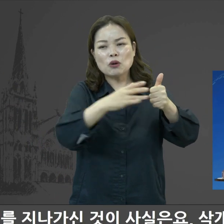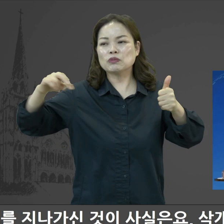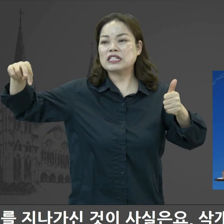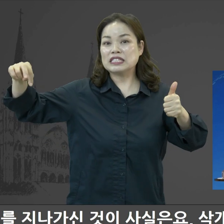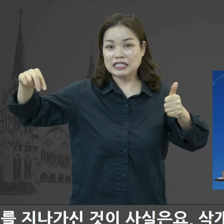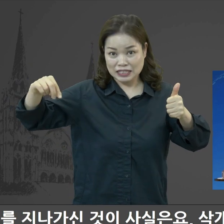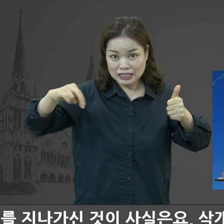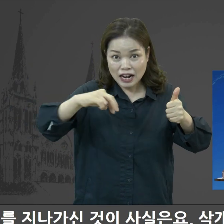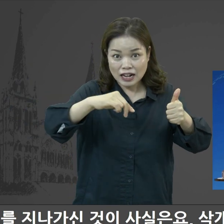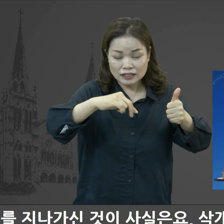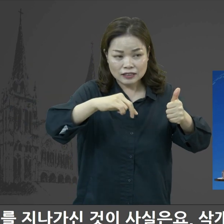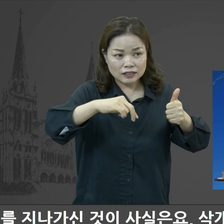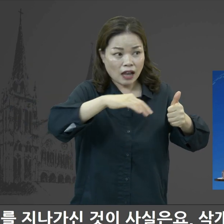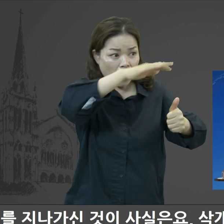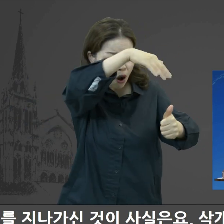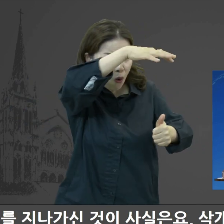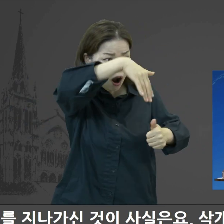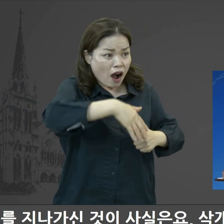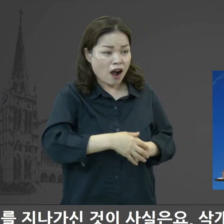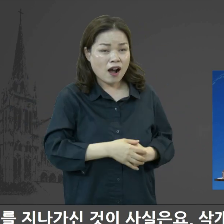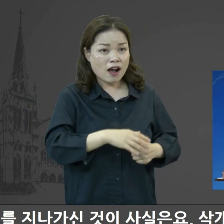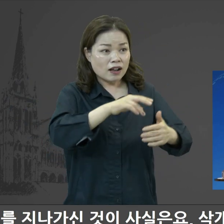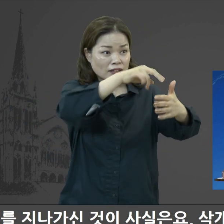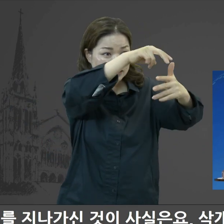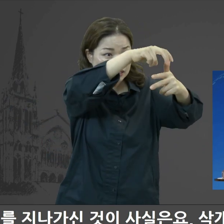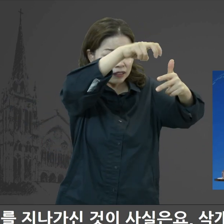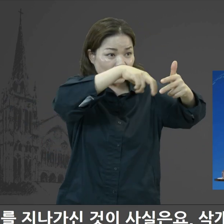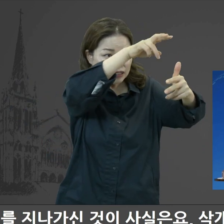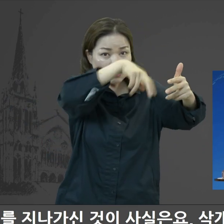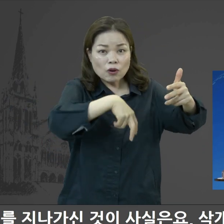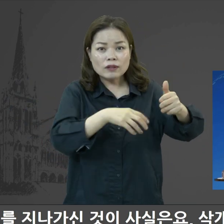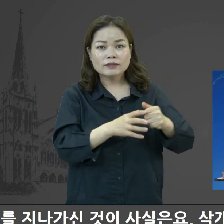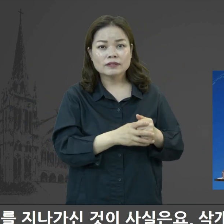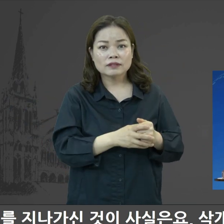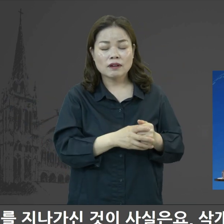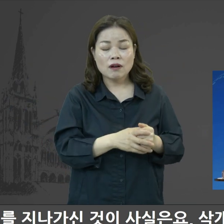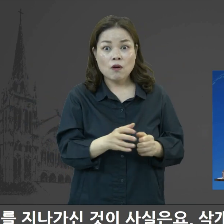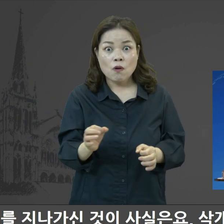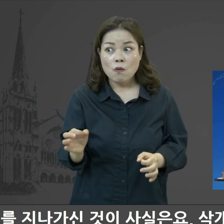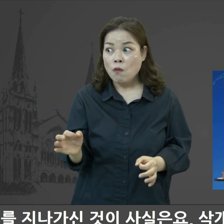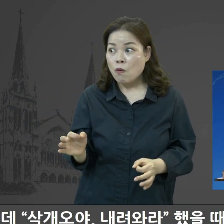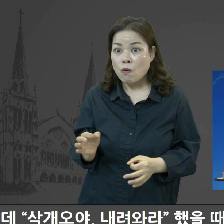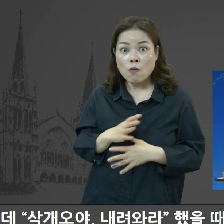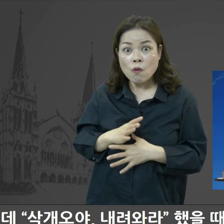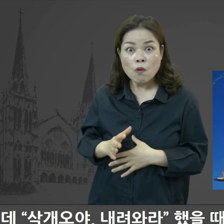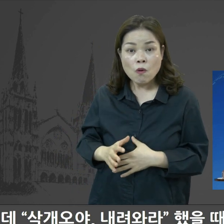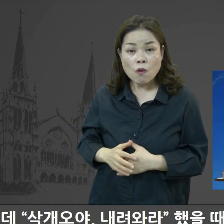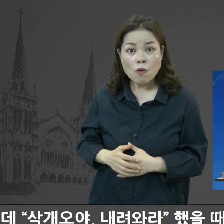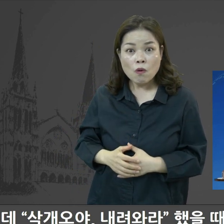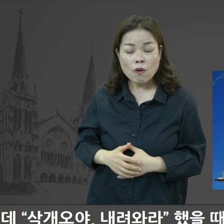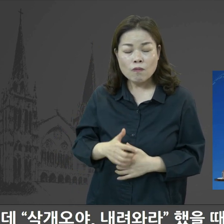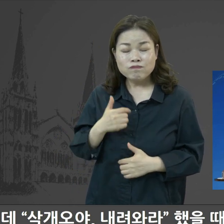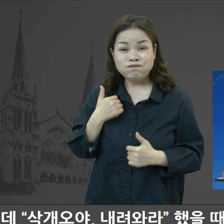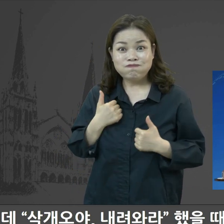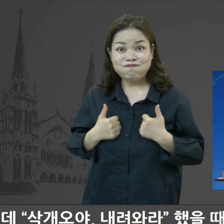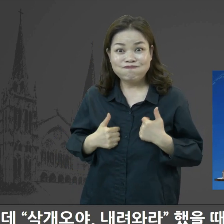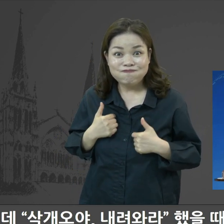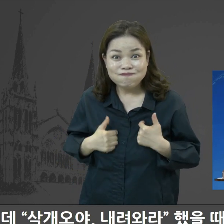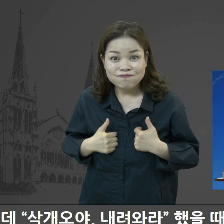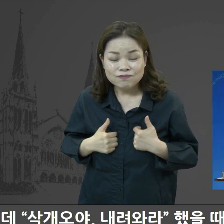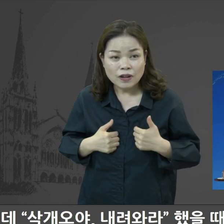그런데 삭개오야 내려와라 했을 때 삭개오가요 깜짝 놀라면서 너무 기쁜